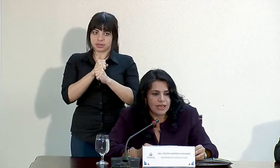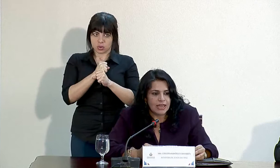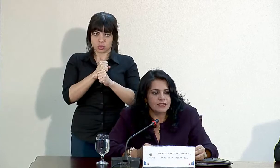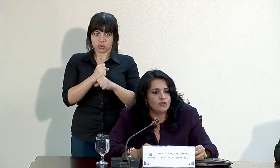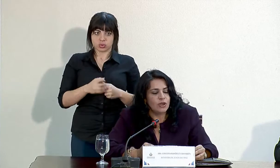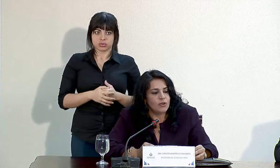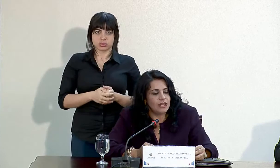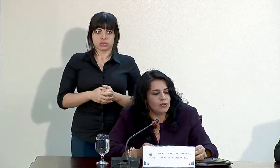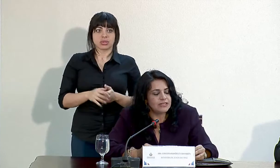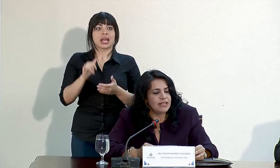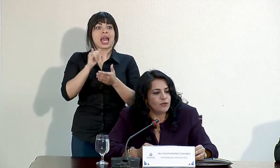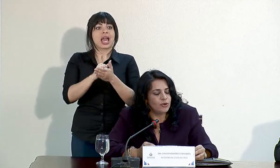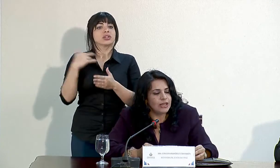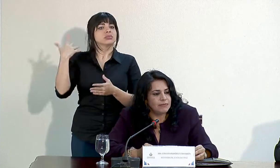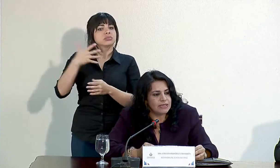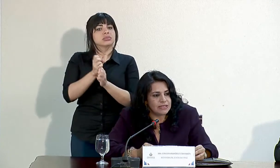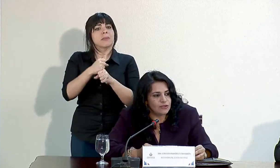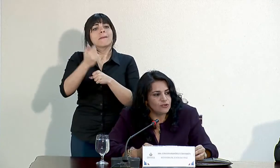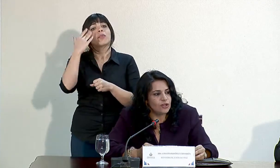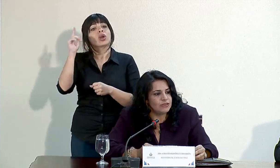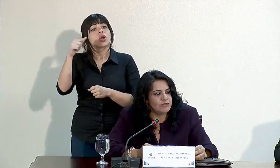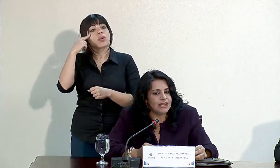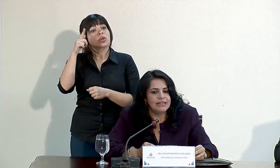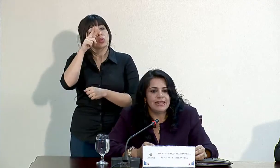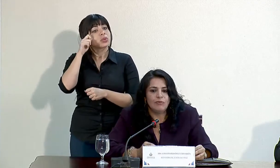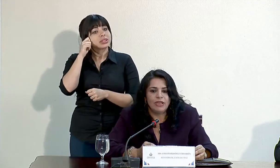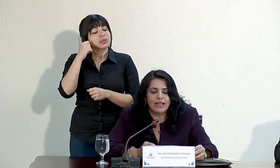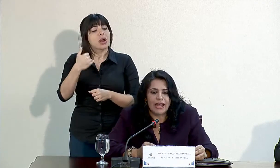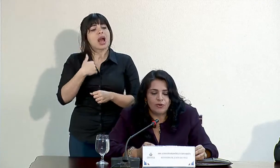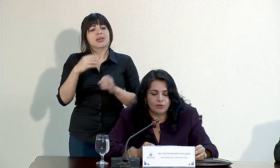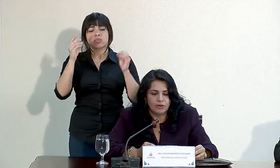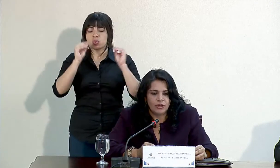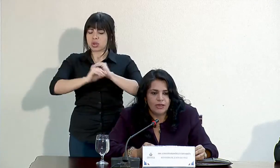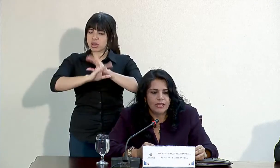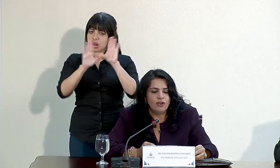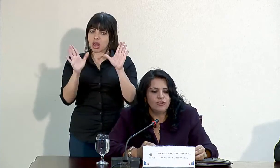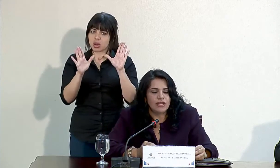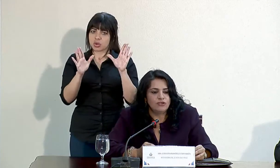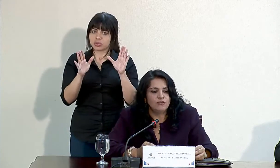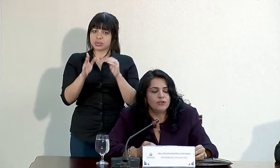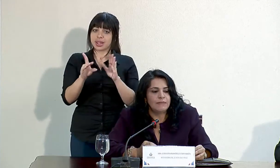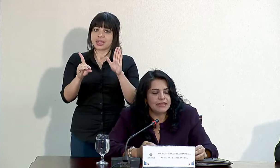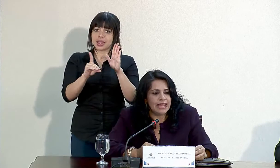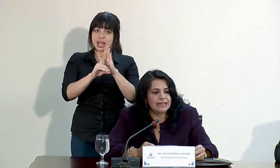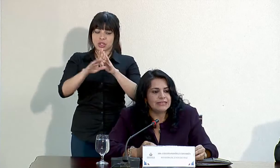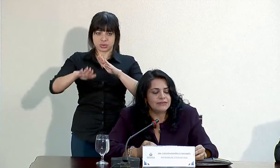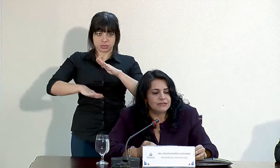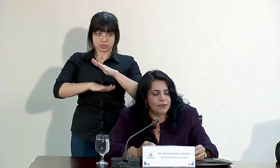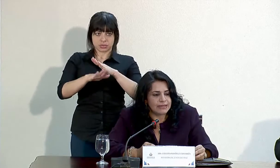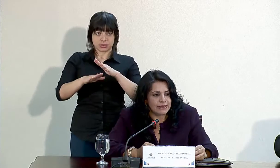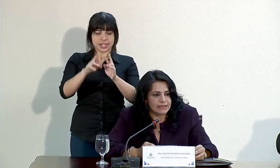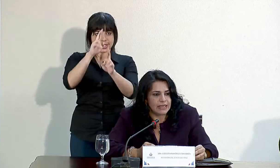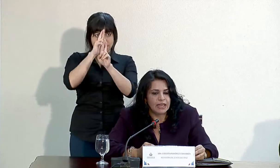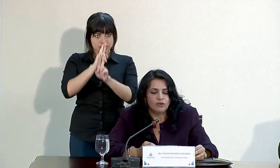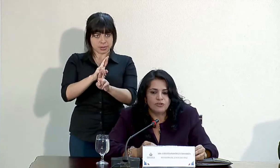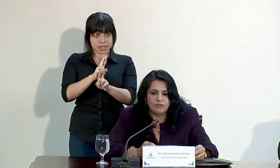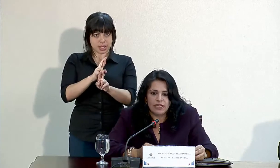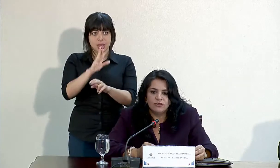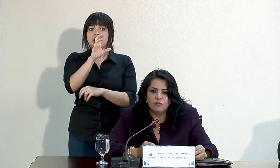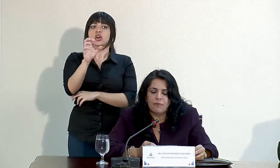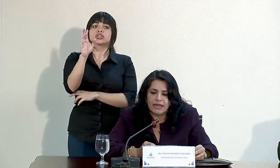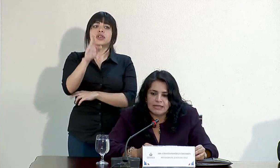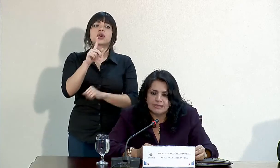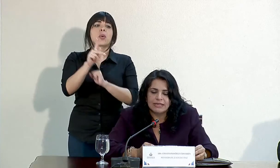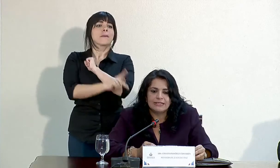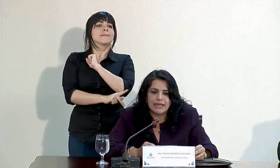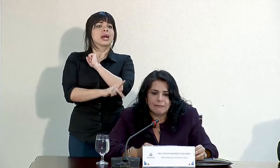Esto lo hemos venido haciendo porque la administración Solís Rivera tiene muy claro que los derechos fundamentales se respetan y que Costa Rica es